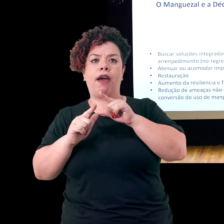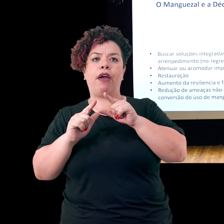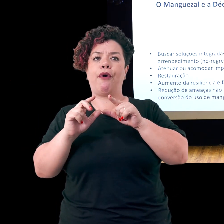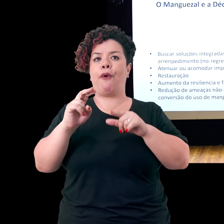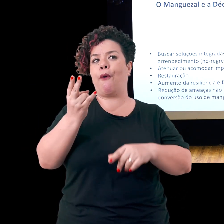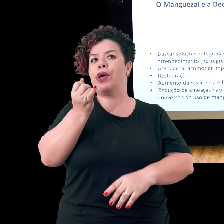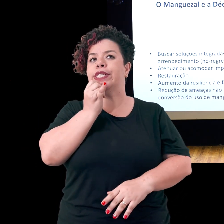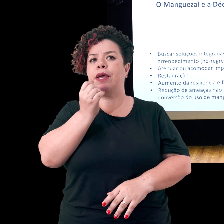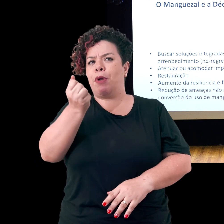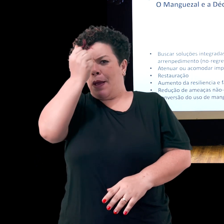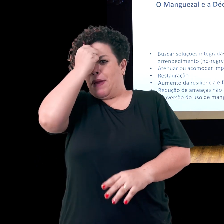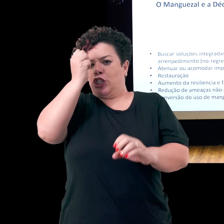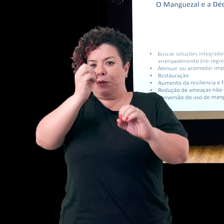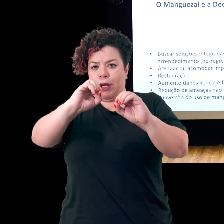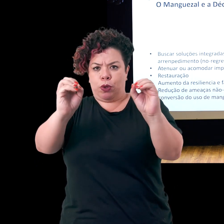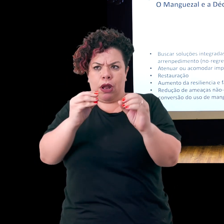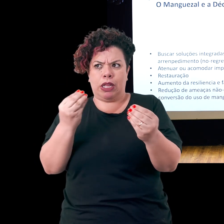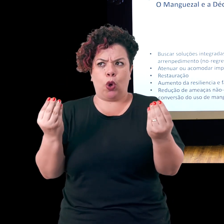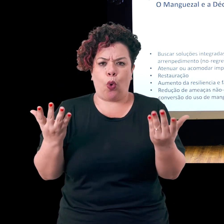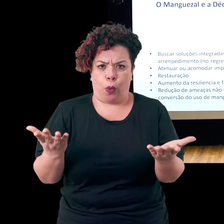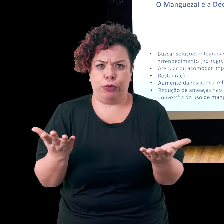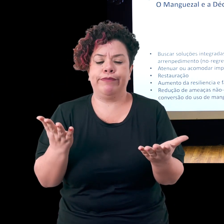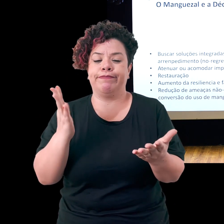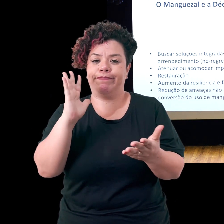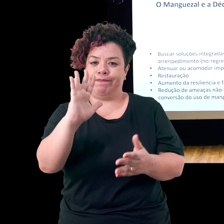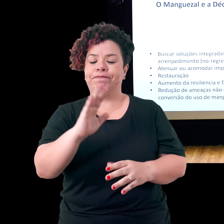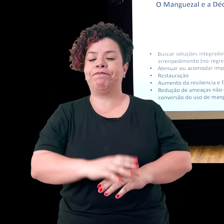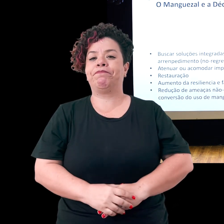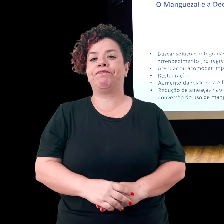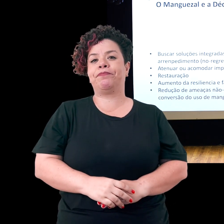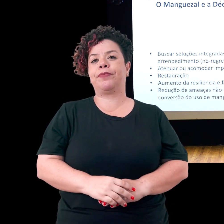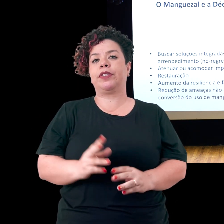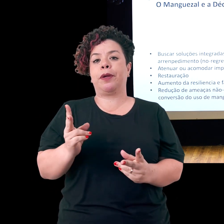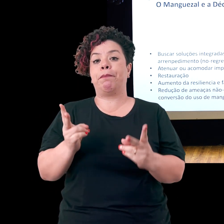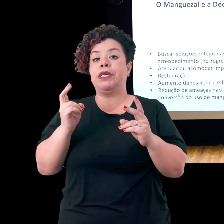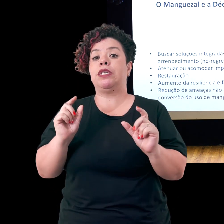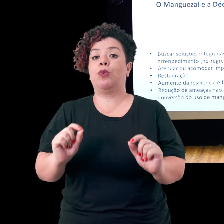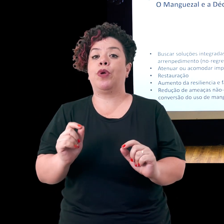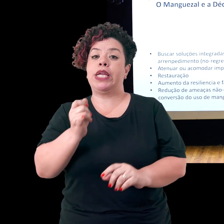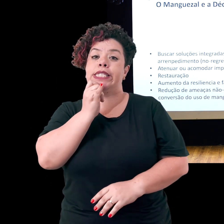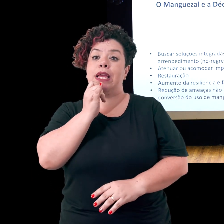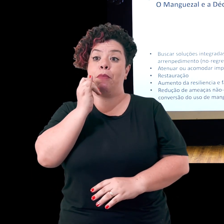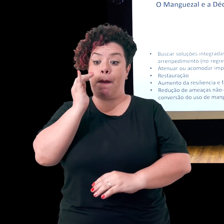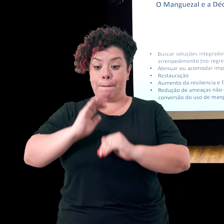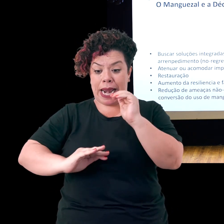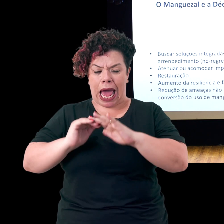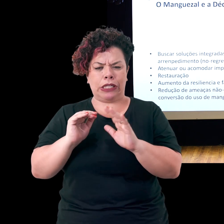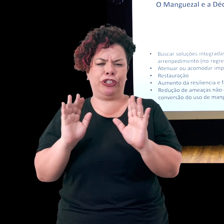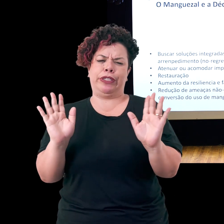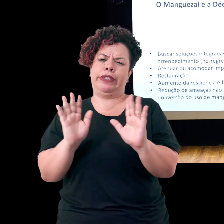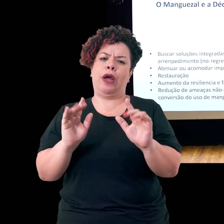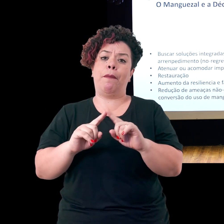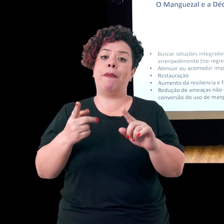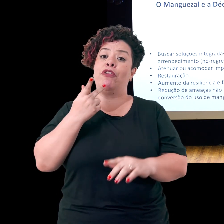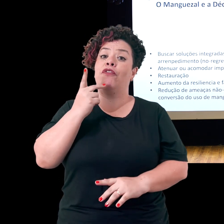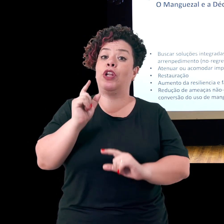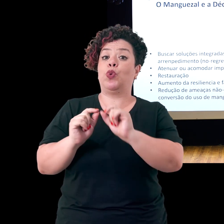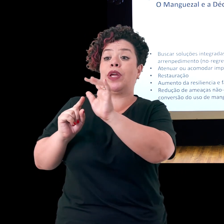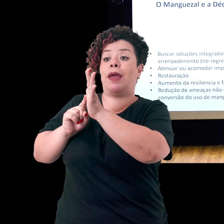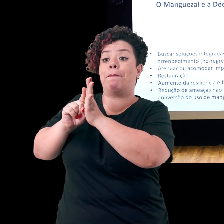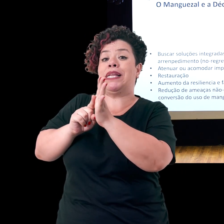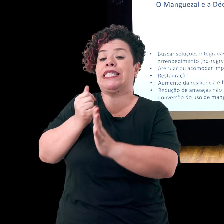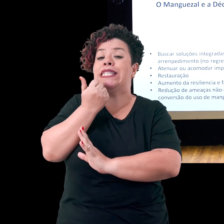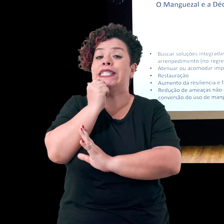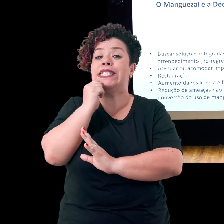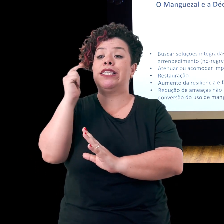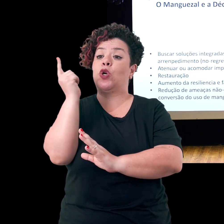arrependimento. Como que a gente constrói isso? Percebam, eu não estou falando necessariamente da ação, eu estou falando da ciência